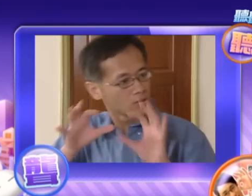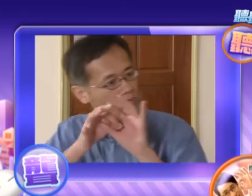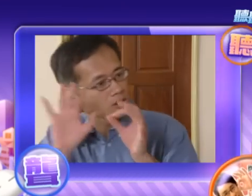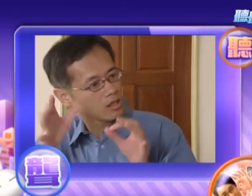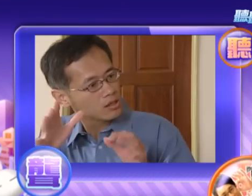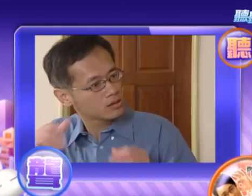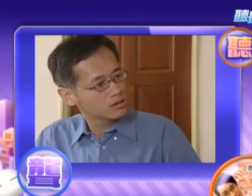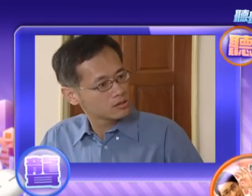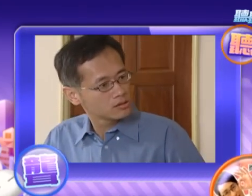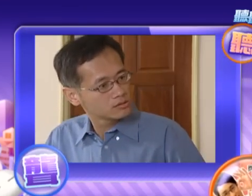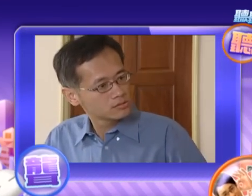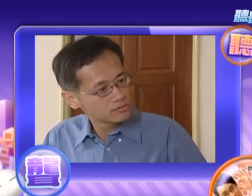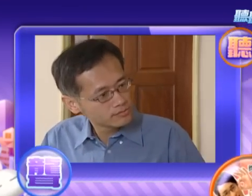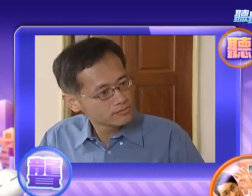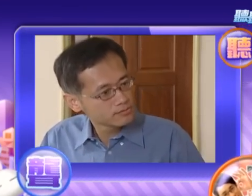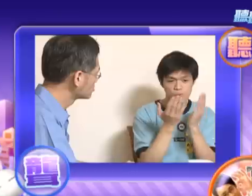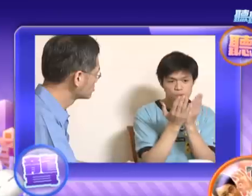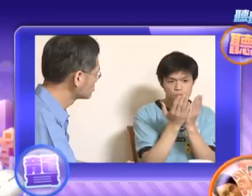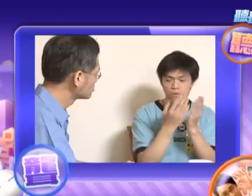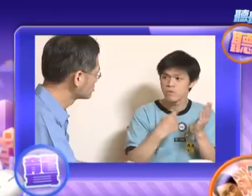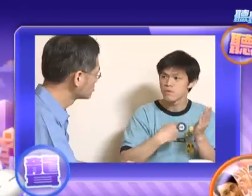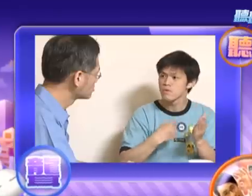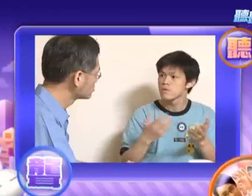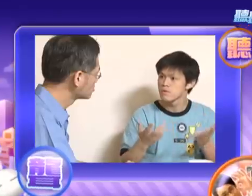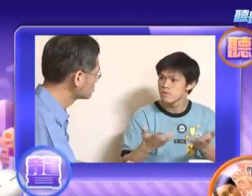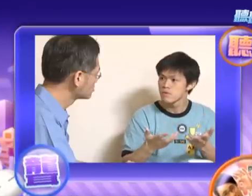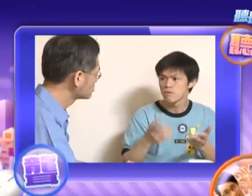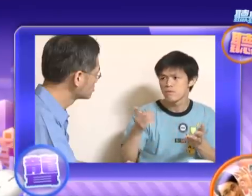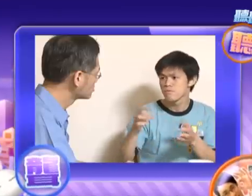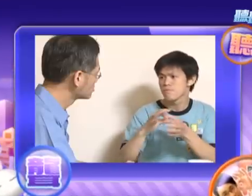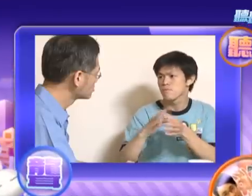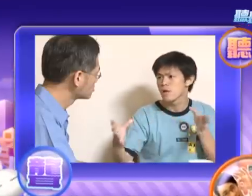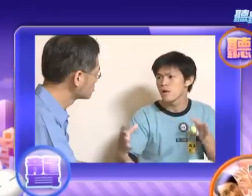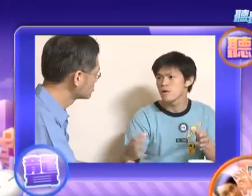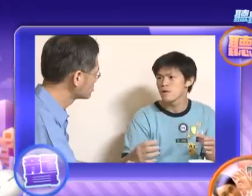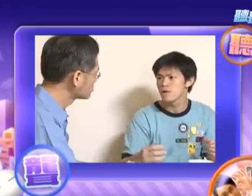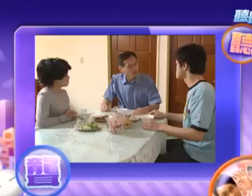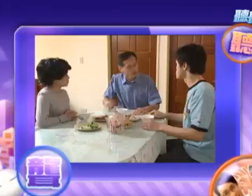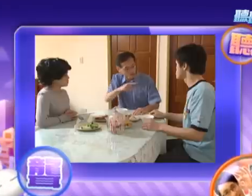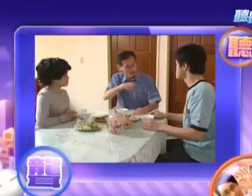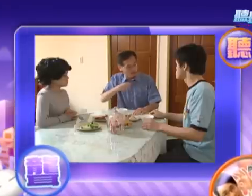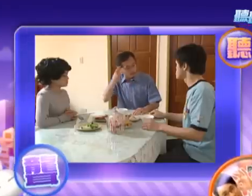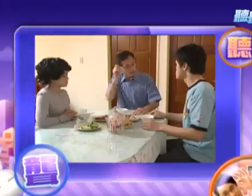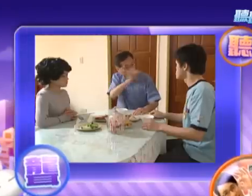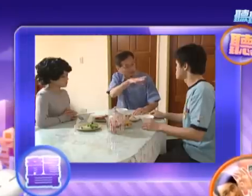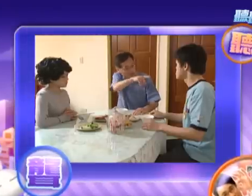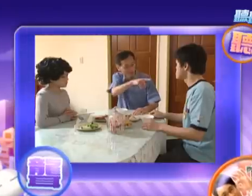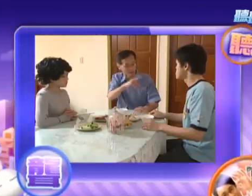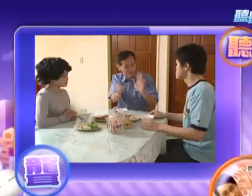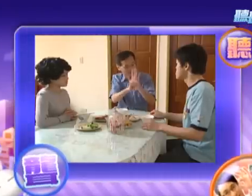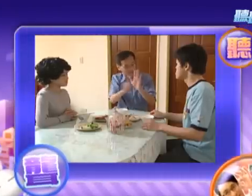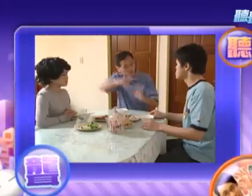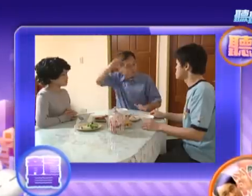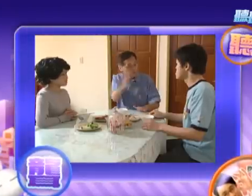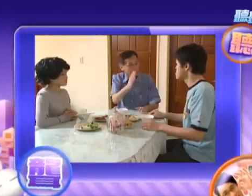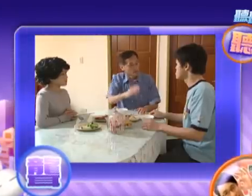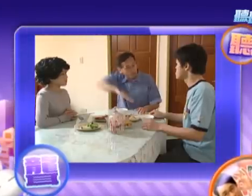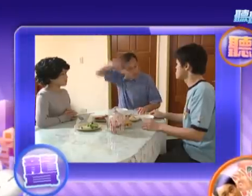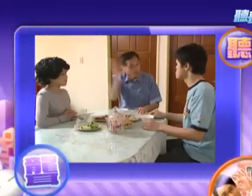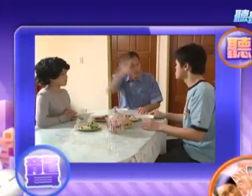了。为什么？我读书的事跟你无关了。我警告你，我不准你去表演，不